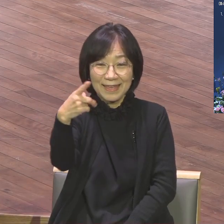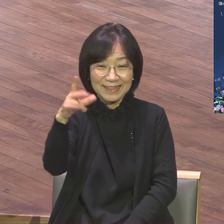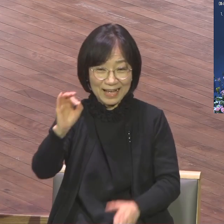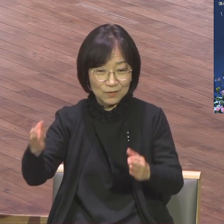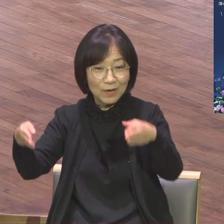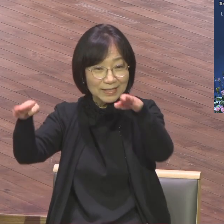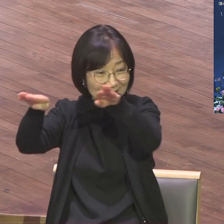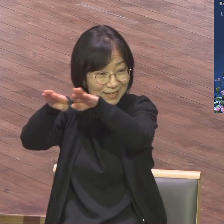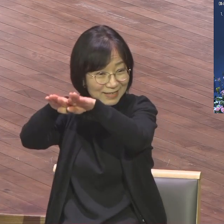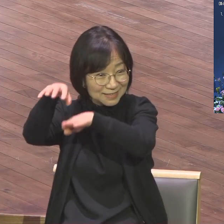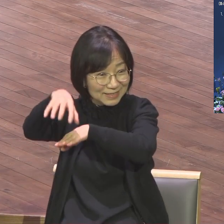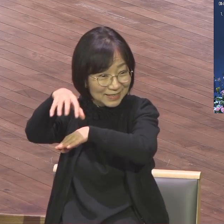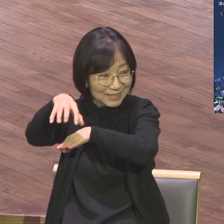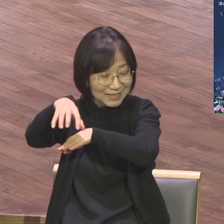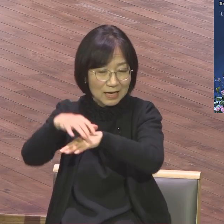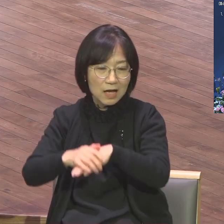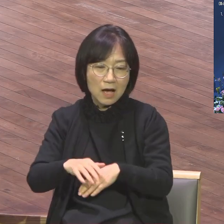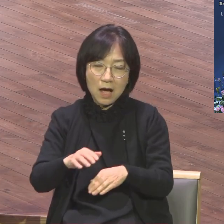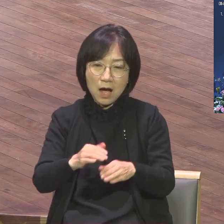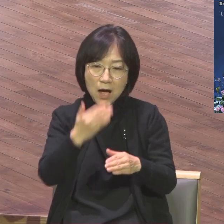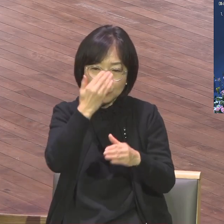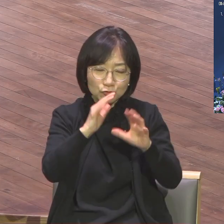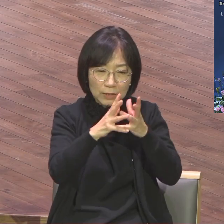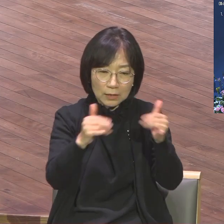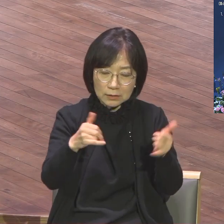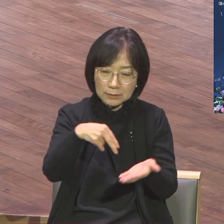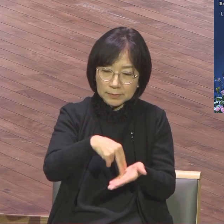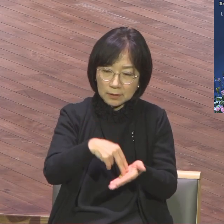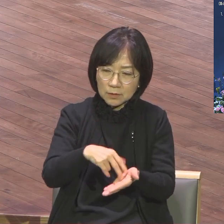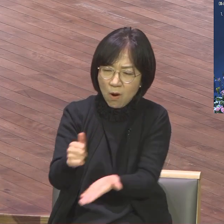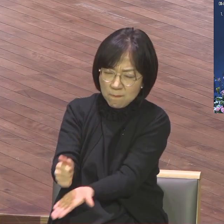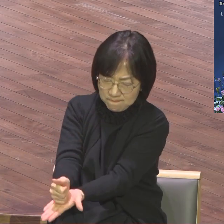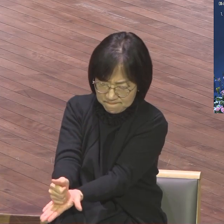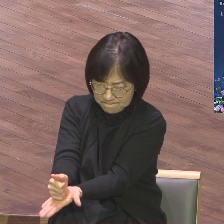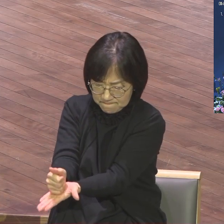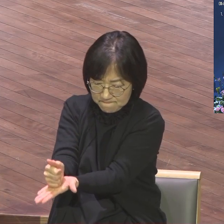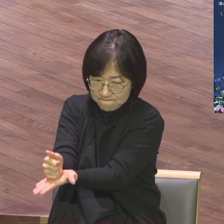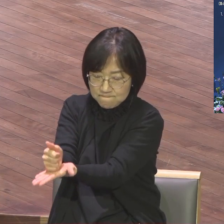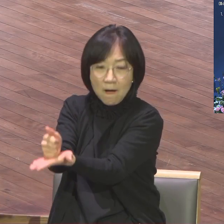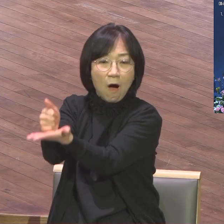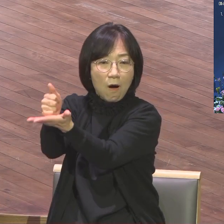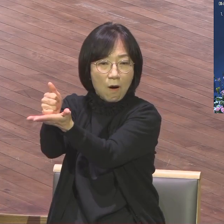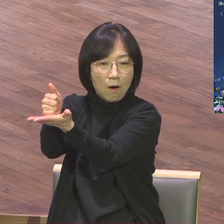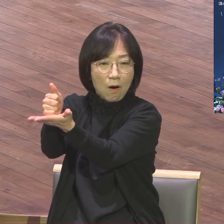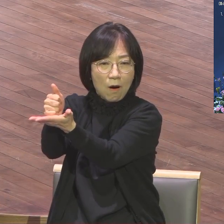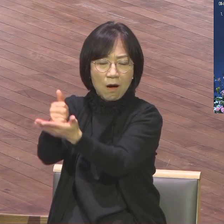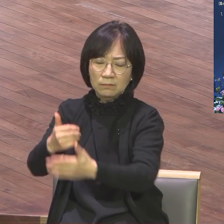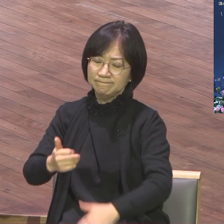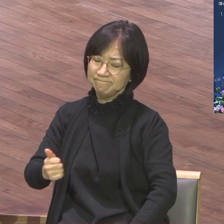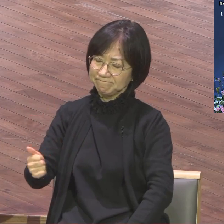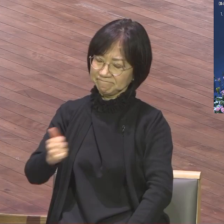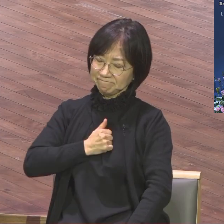유대인들에 있어서 절대적인 영향을 입히는 이 유대인의